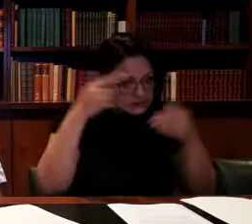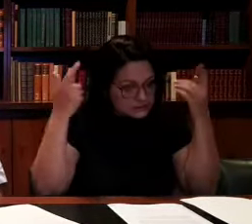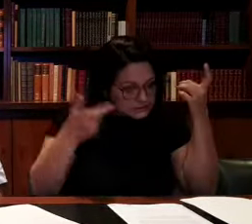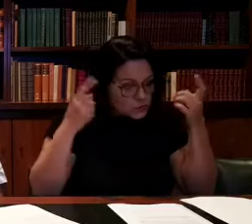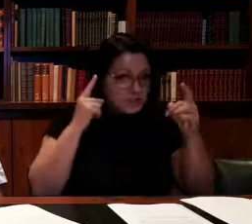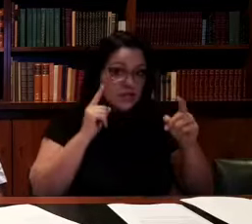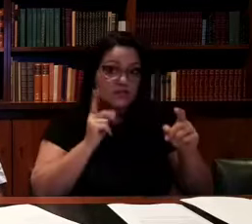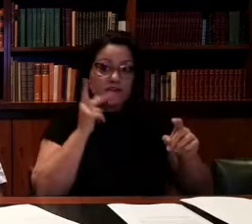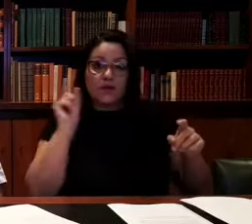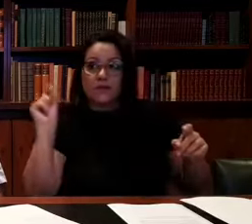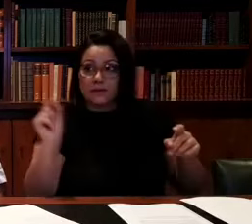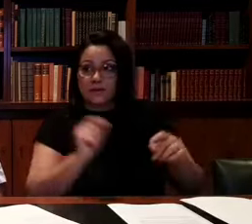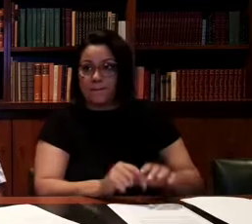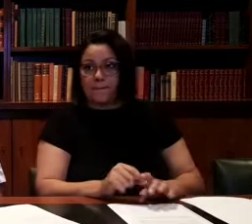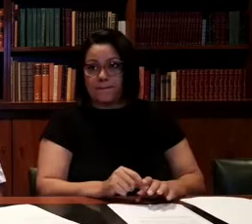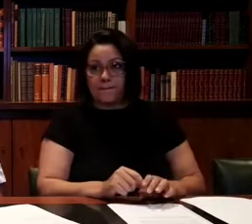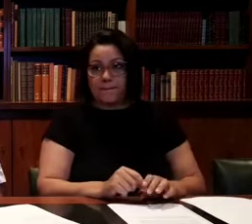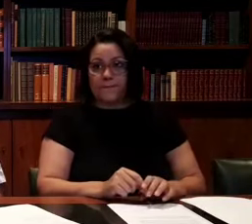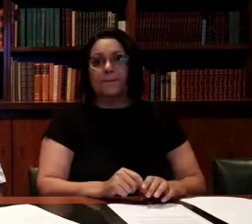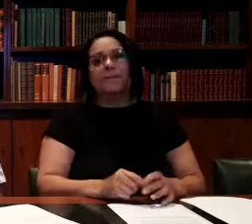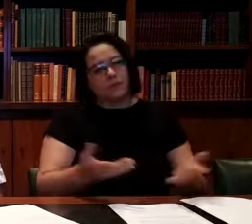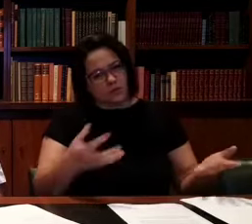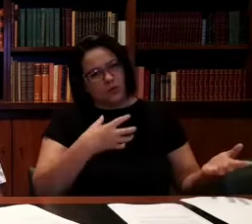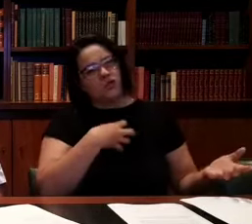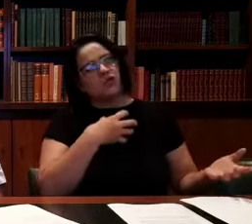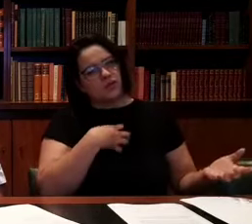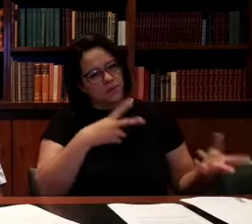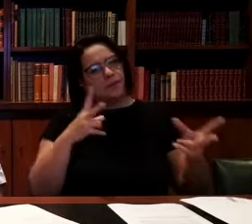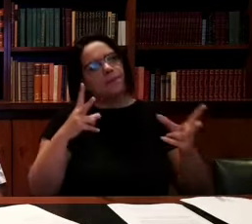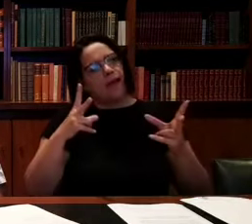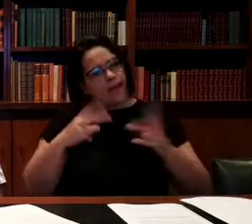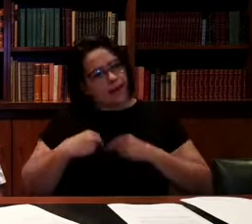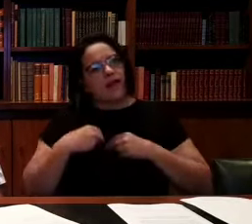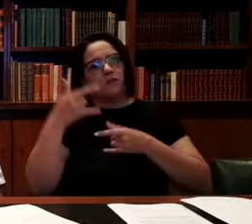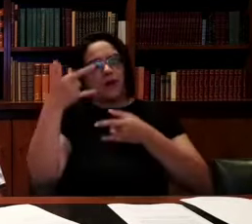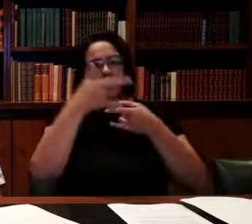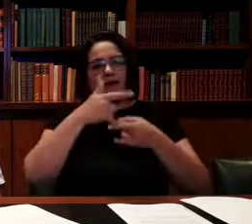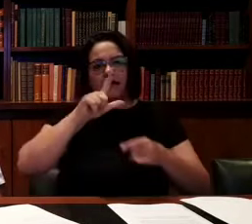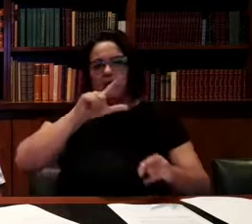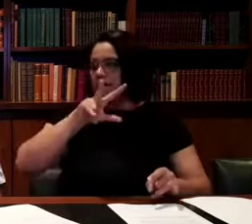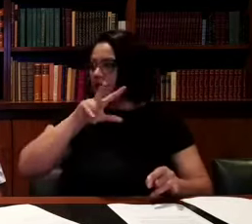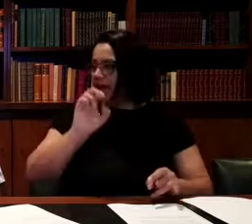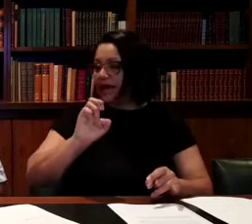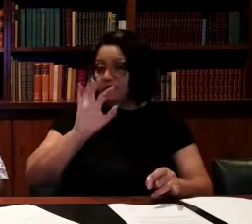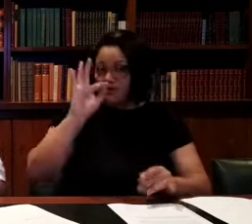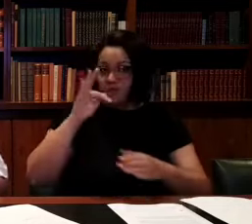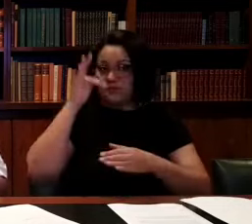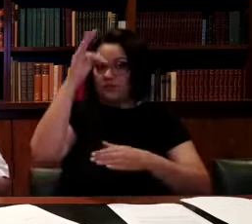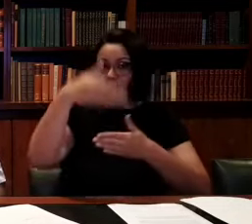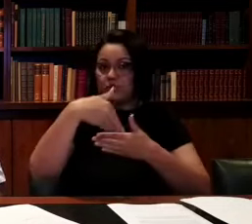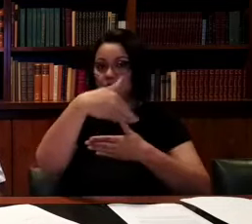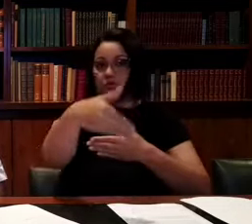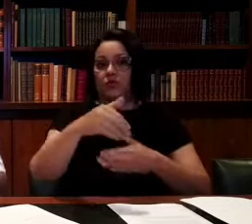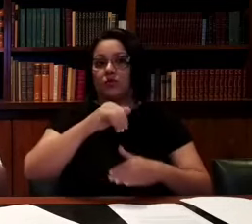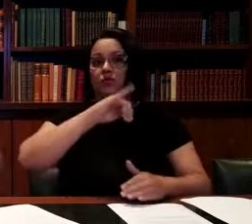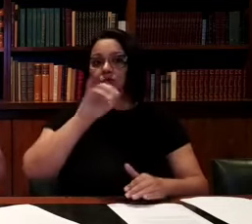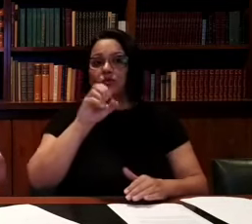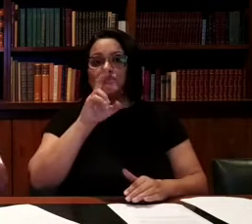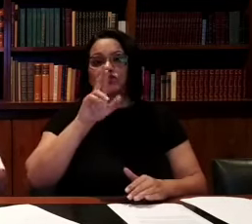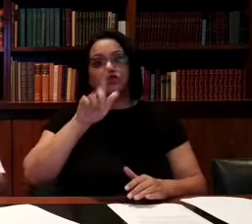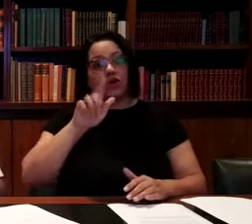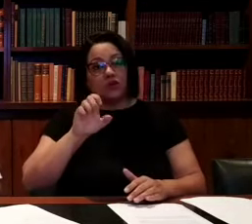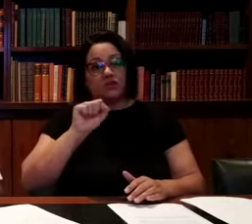mas eu acho que merecia uma uma sessão de uma live especial brevemente o Jorge fez aqui